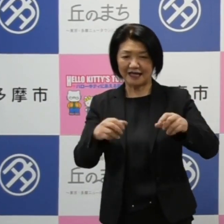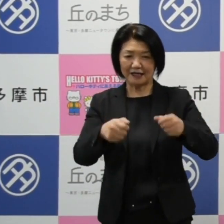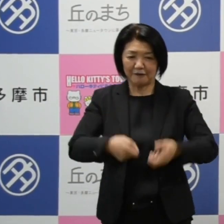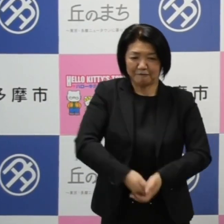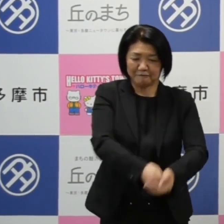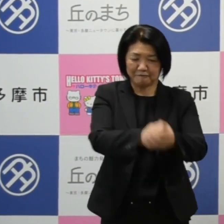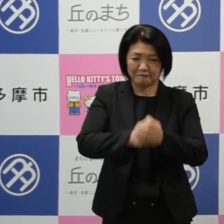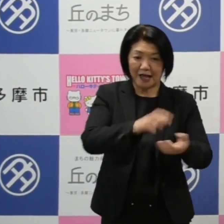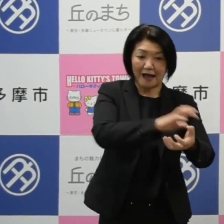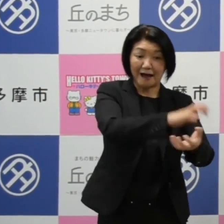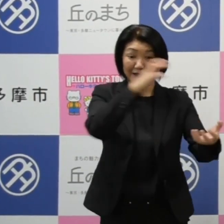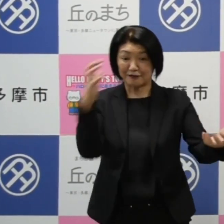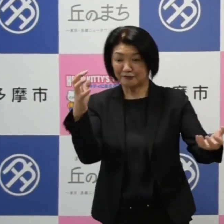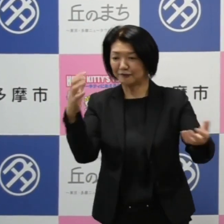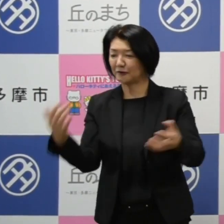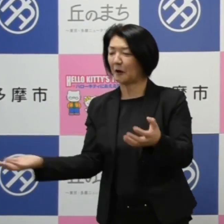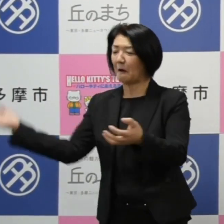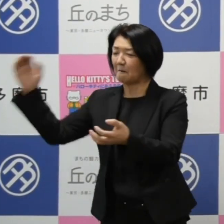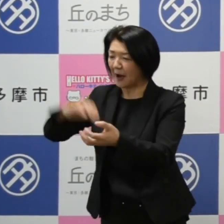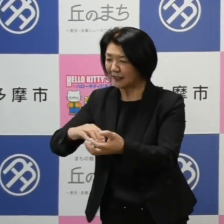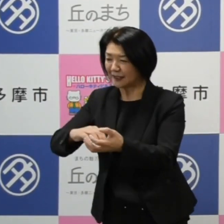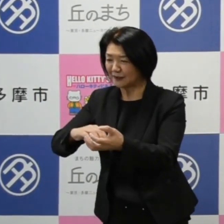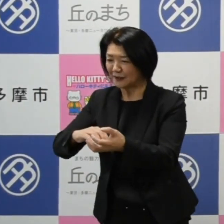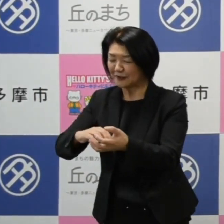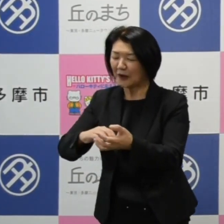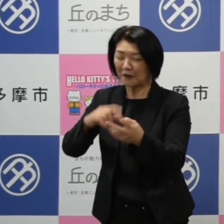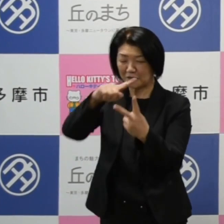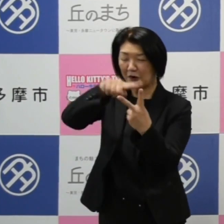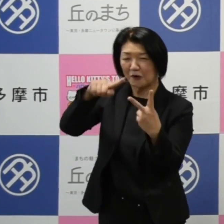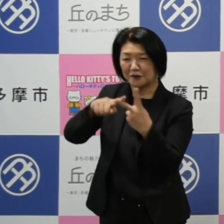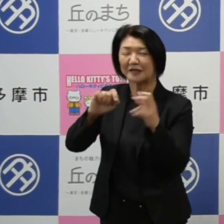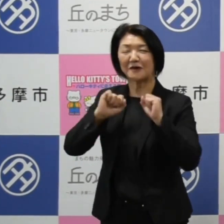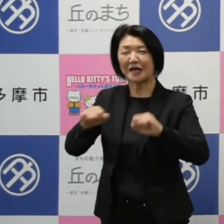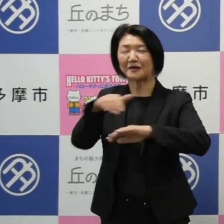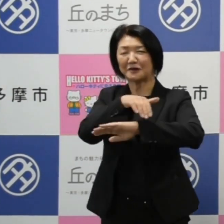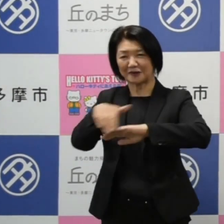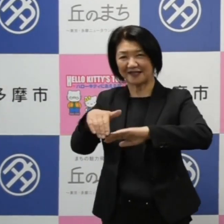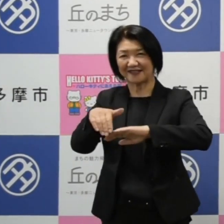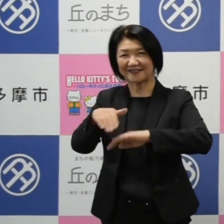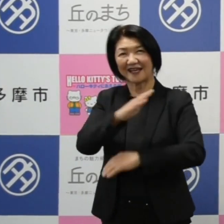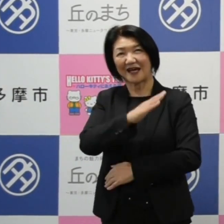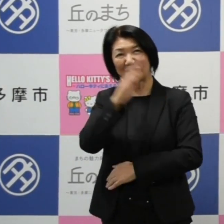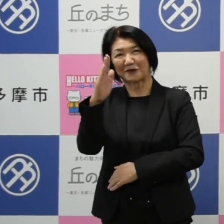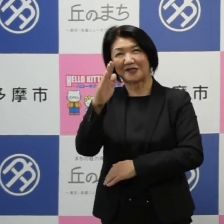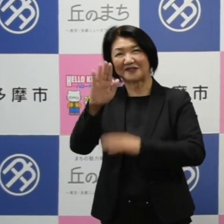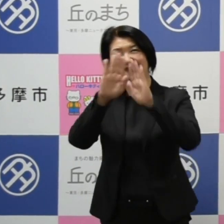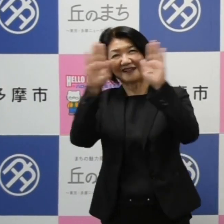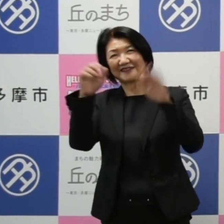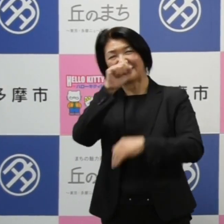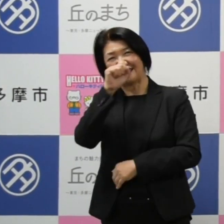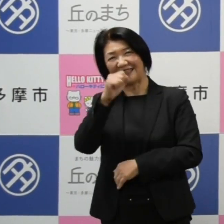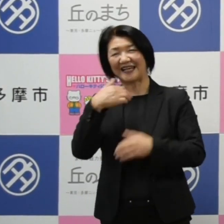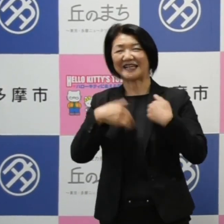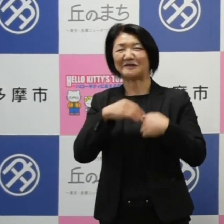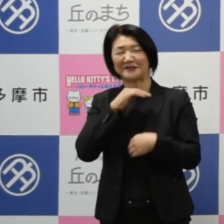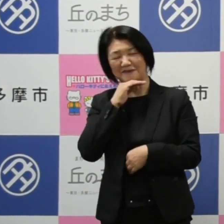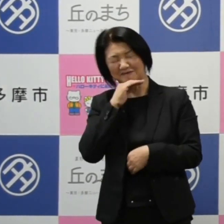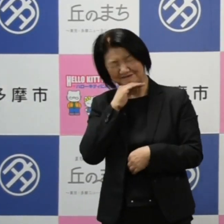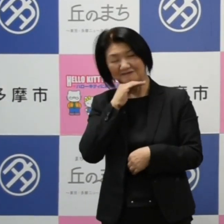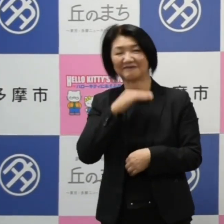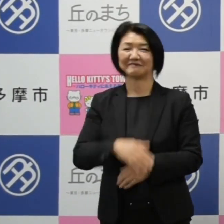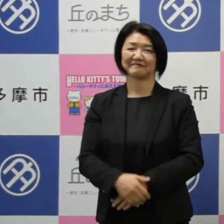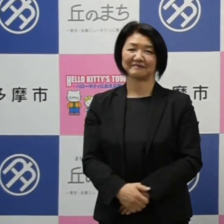ーを行います。当日の天気が良いことを祈っています。楽しみですね。